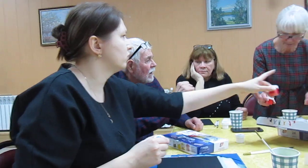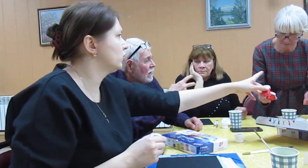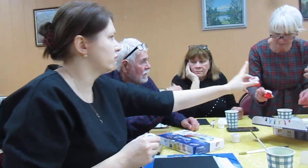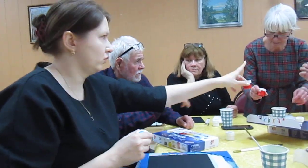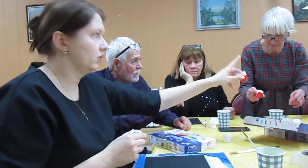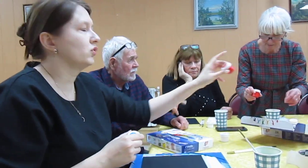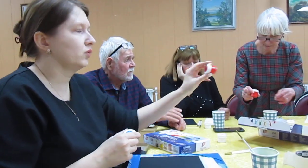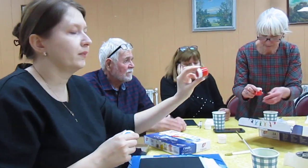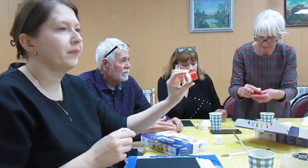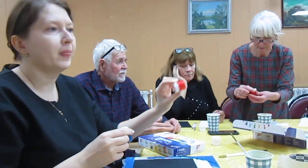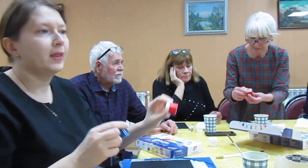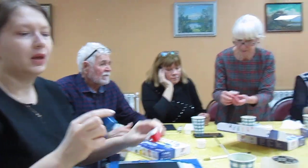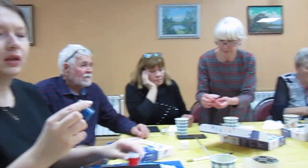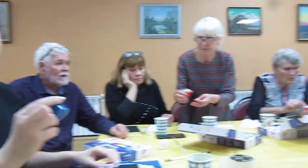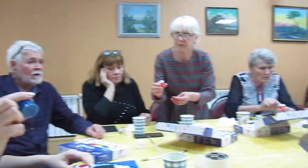Вот. Вот, все. Так.